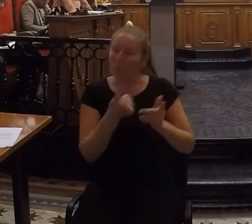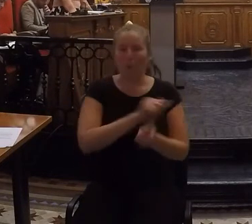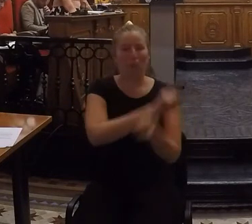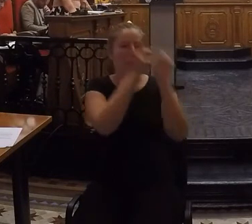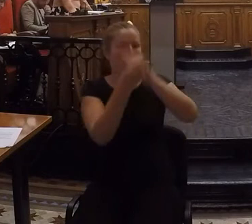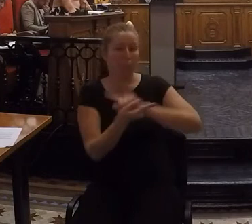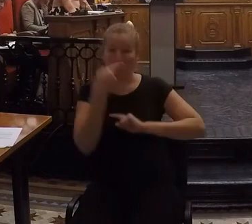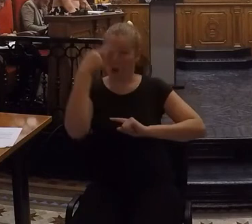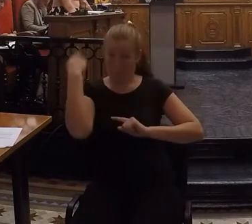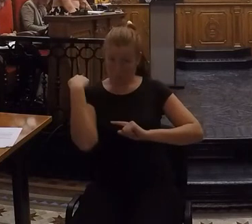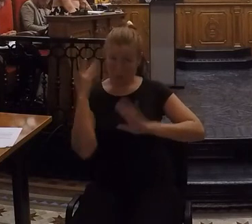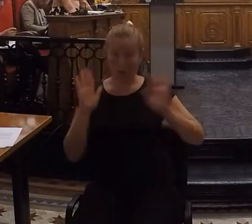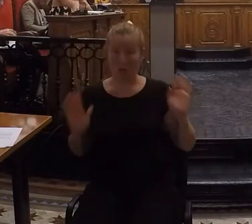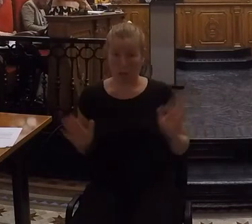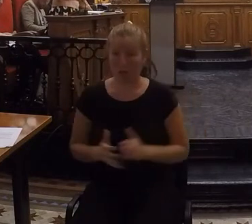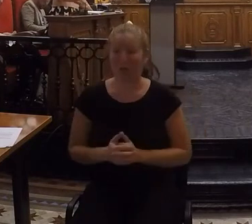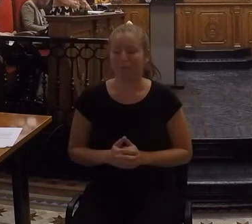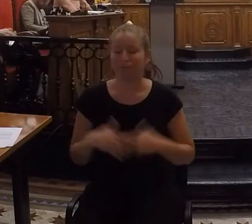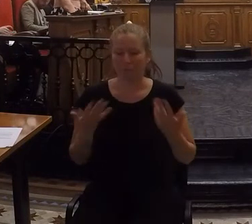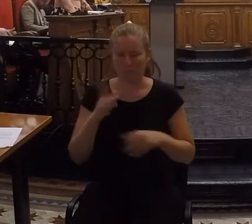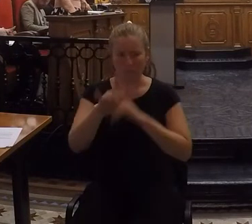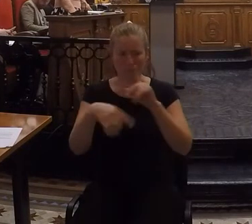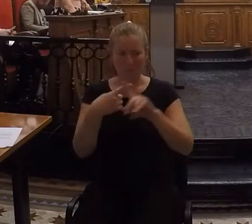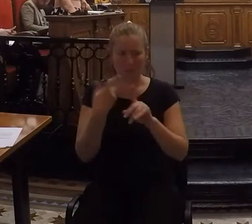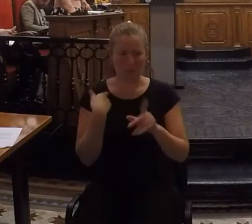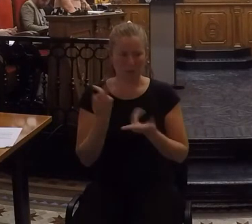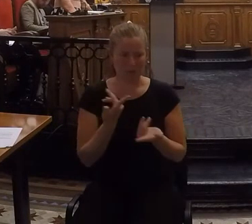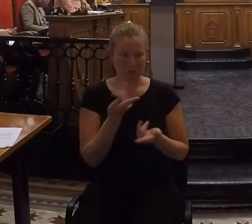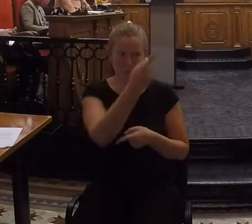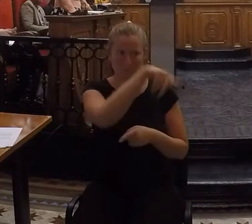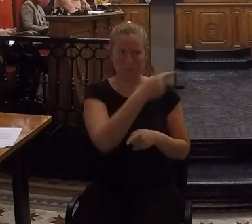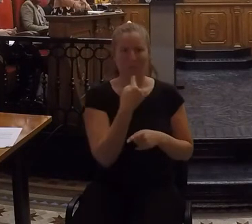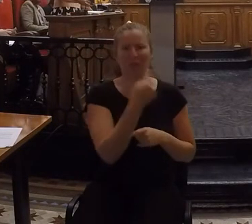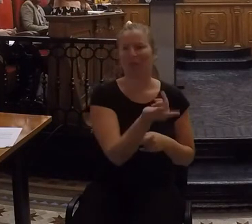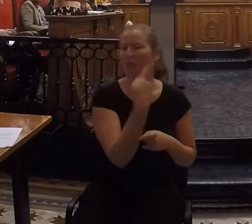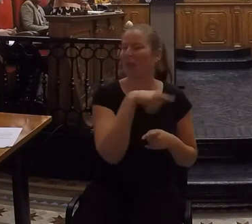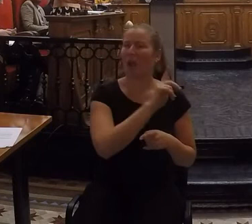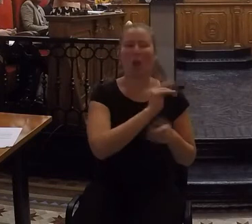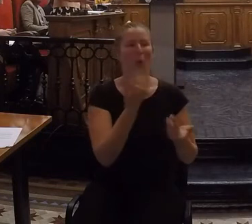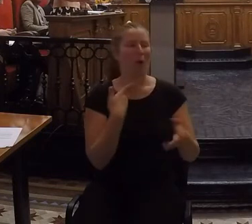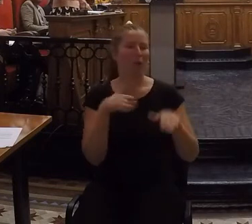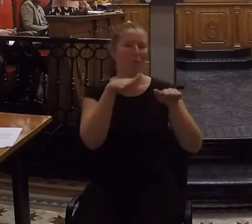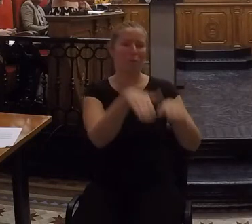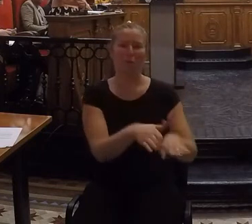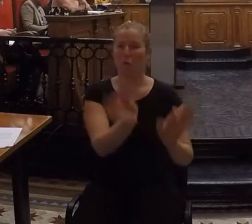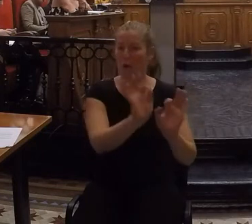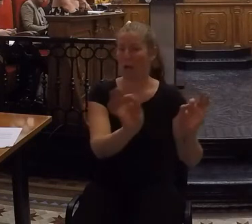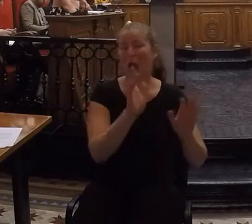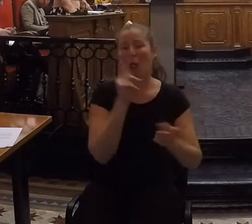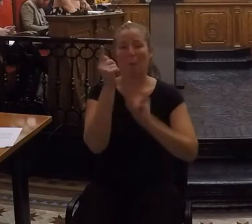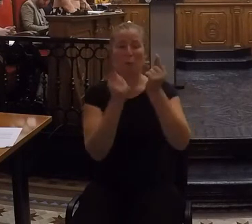Elche que no se suman a estos presupuestos porque no contemplan todas las partidas que el proyecto